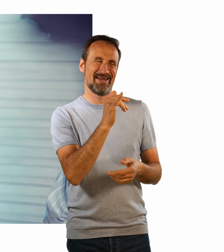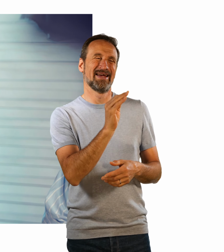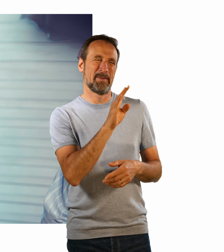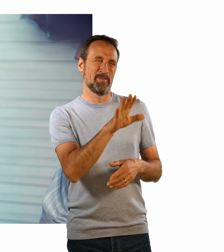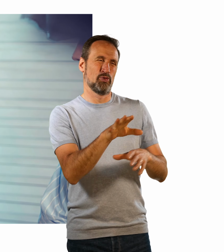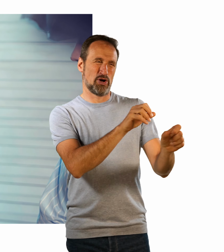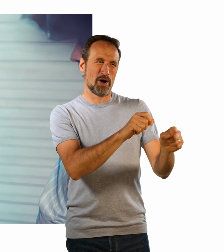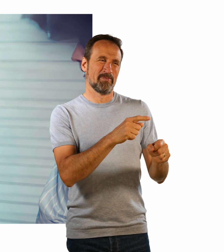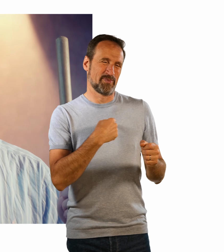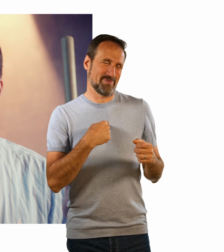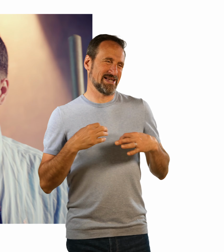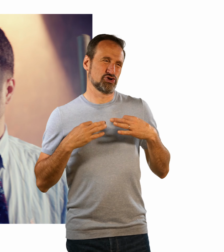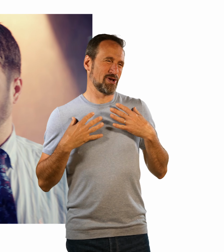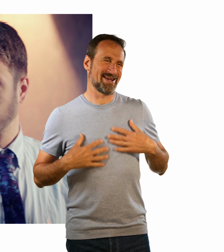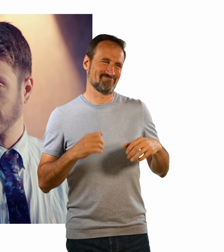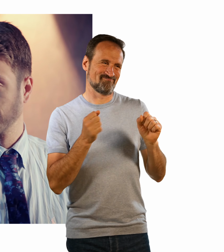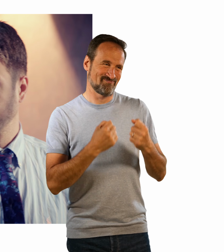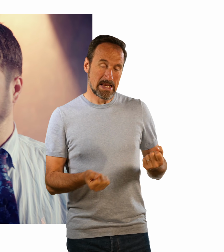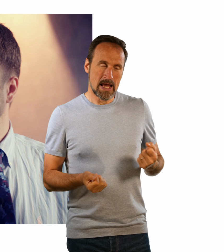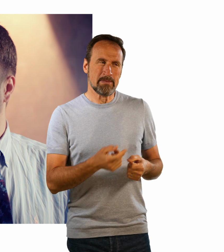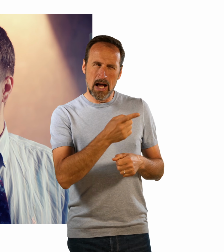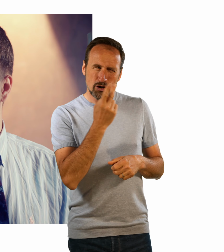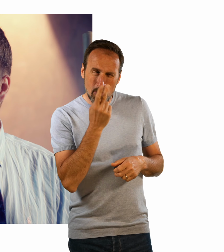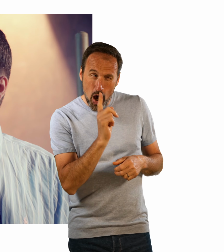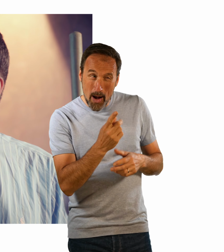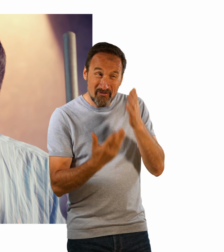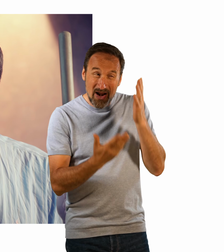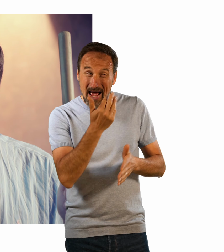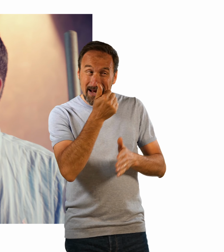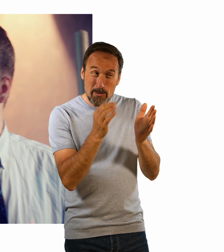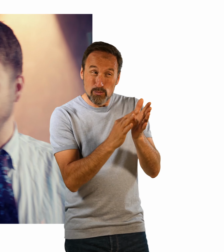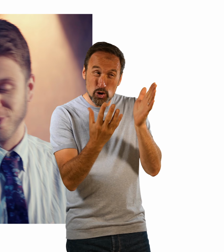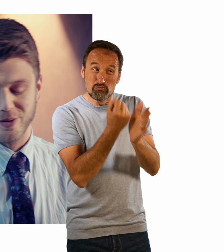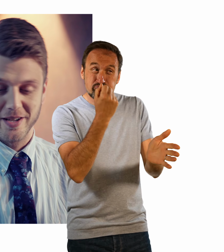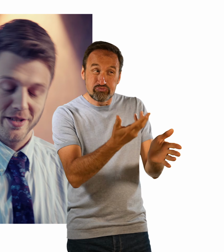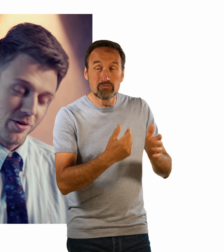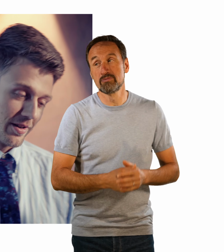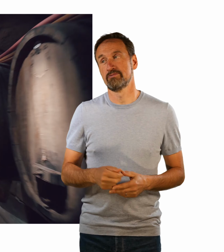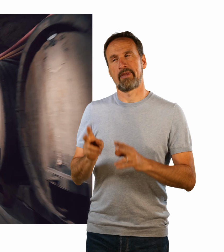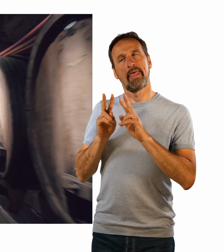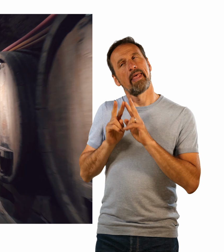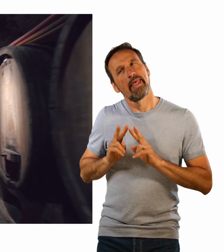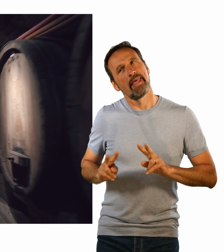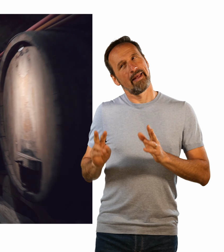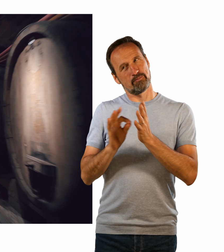daran teilnehmen. Wir wollen aber trotzdem mal gucken, ob sie wenigstens noch einen Punkt für uns geholtert hat. Einen Ehrenpunkt vielleicht. Ja, okay.